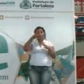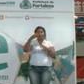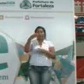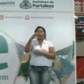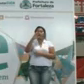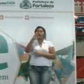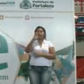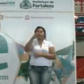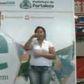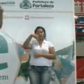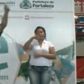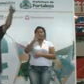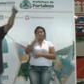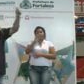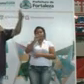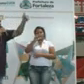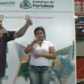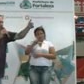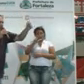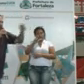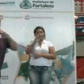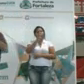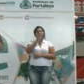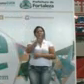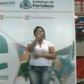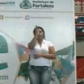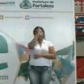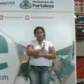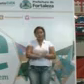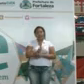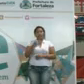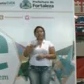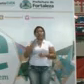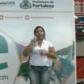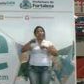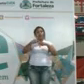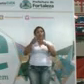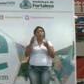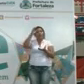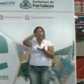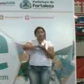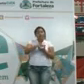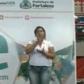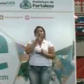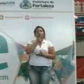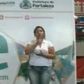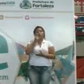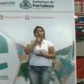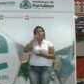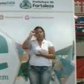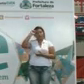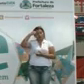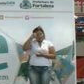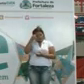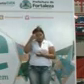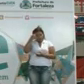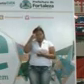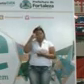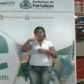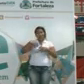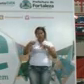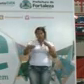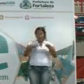uma vida miserável, vai casar com uma mulher negra também e tem uns 3 filhos com ela. Os filhos morrem de